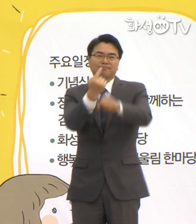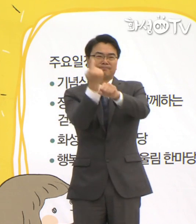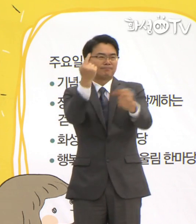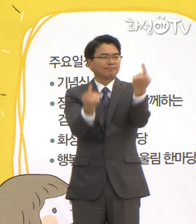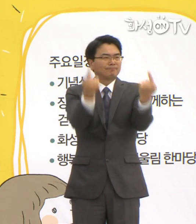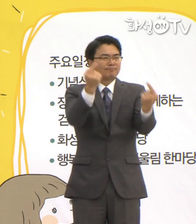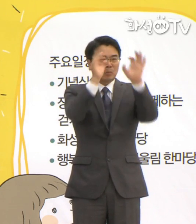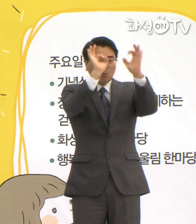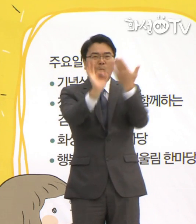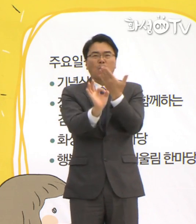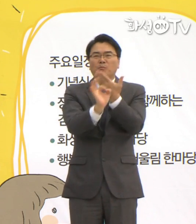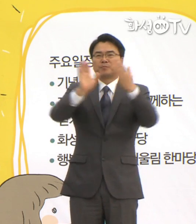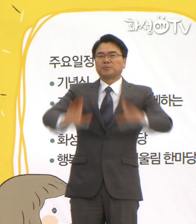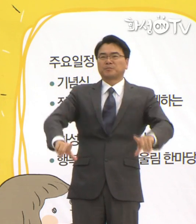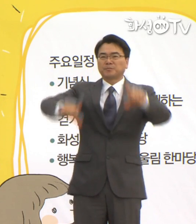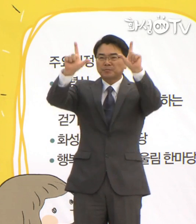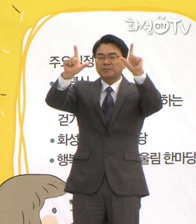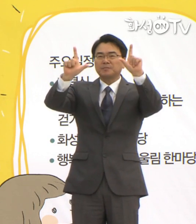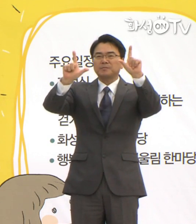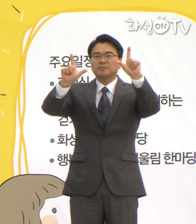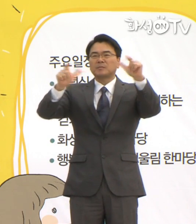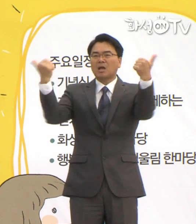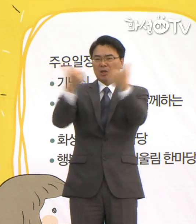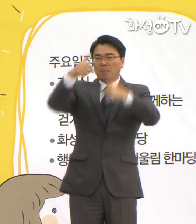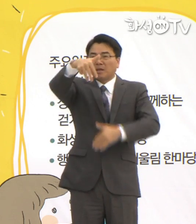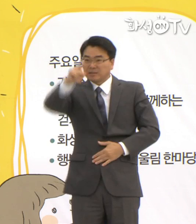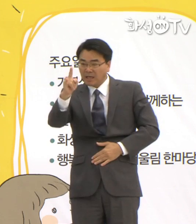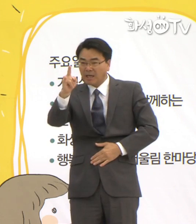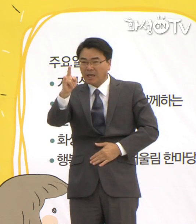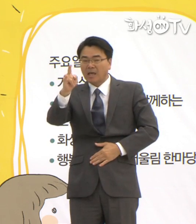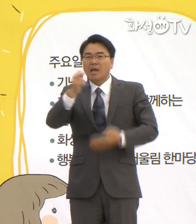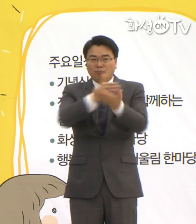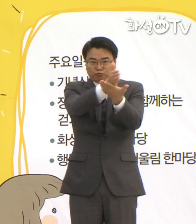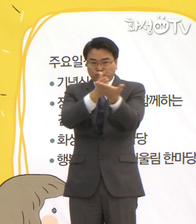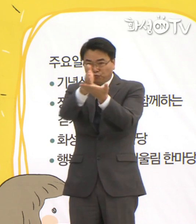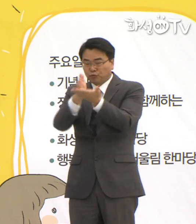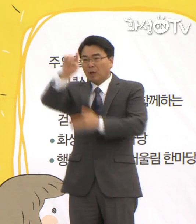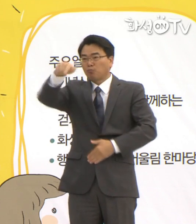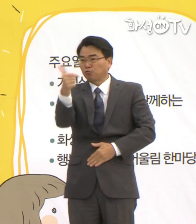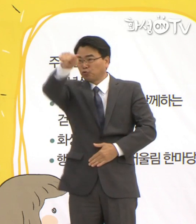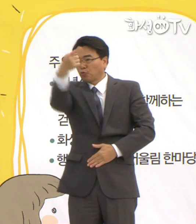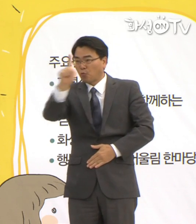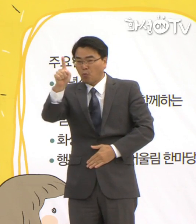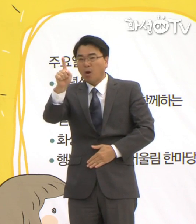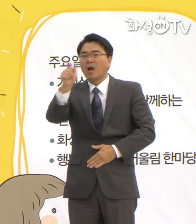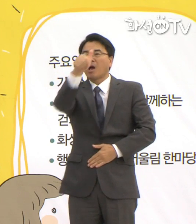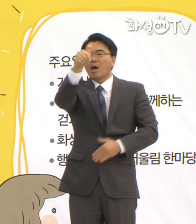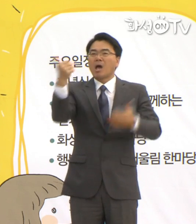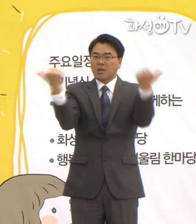작년과 비교해보면 올해는 우리 그 협의체 실무분과인 국외분과와 협의체 위원들이 속해